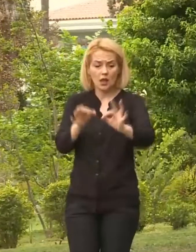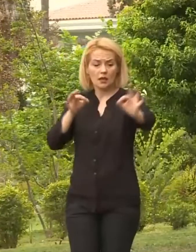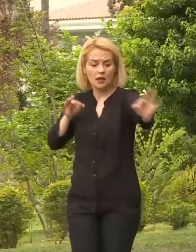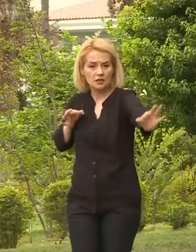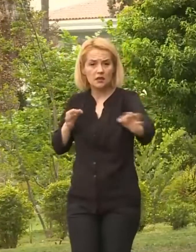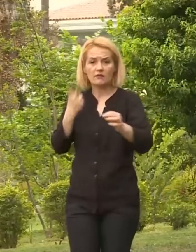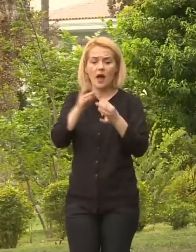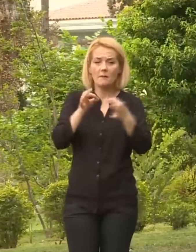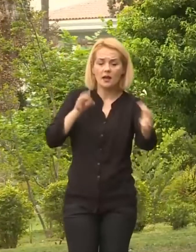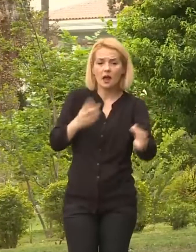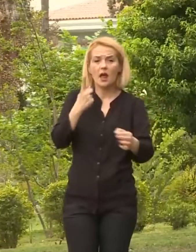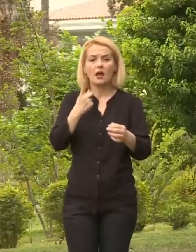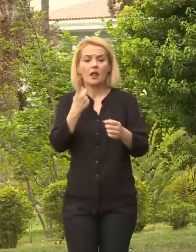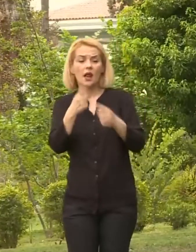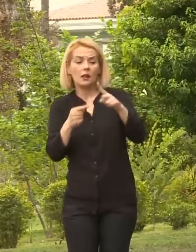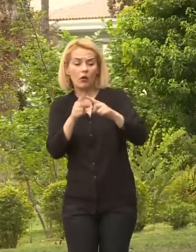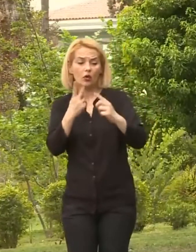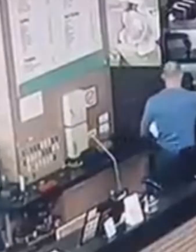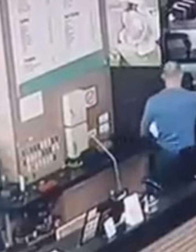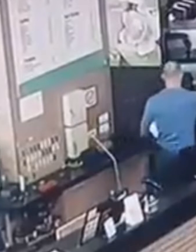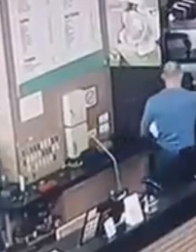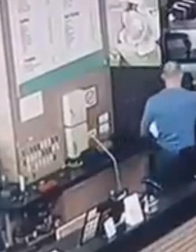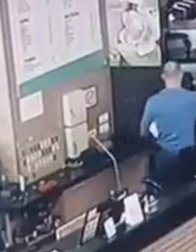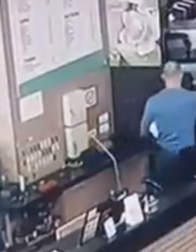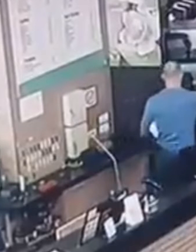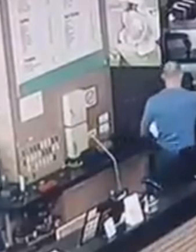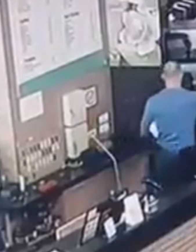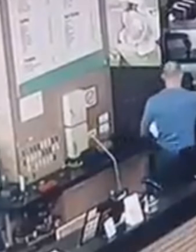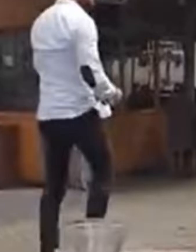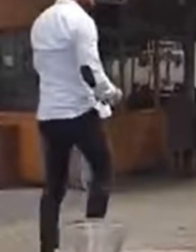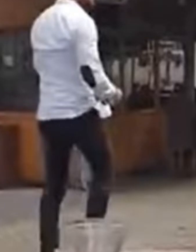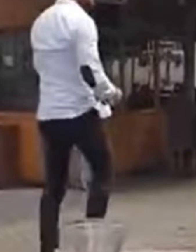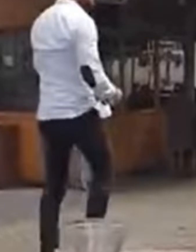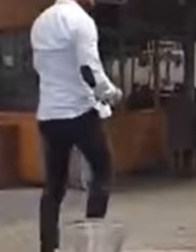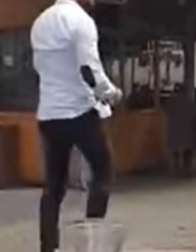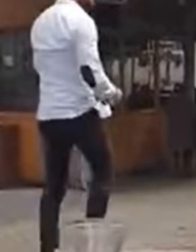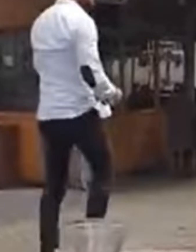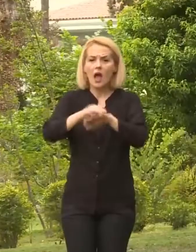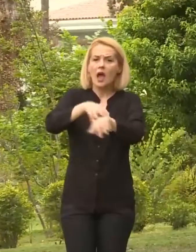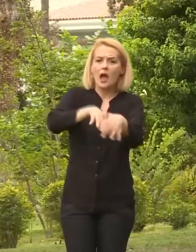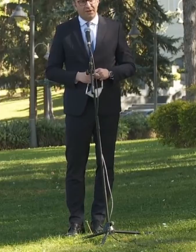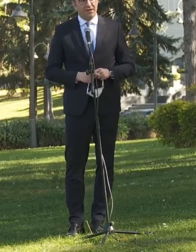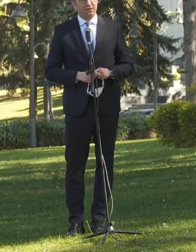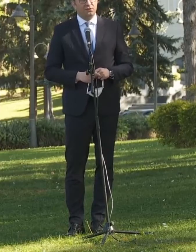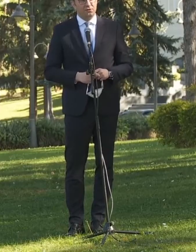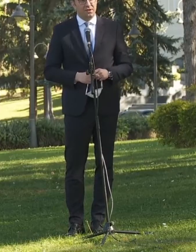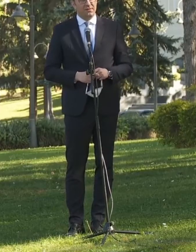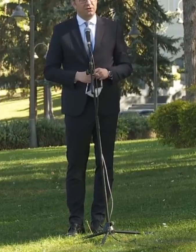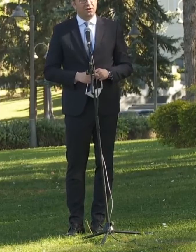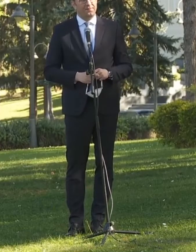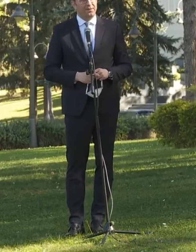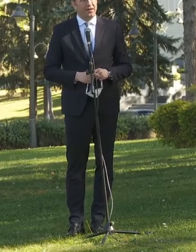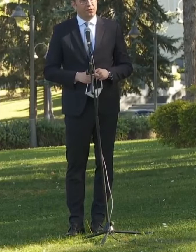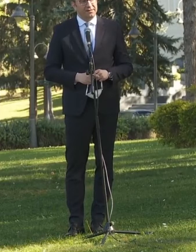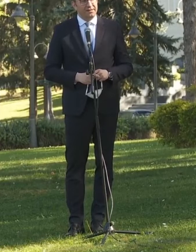2 метра, од 1,5 до 2 метра, како препорака, да носиме маски, да носиме ракавици, да ги миеме рацете. Треба да се консултираме